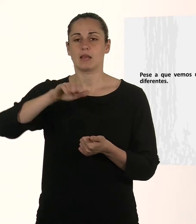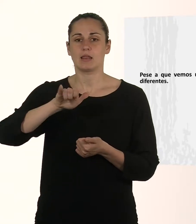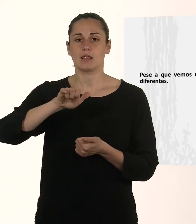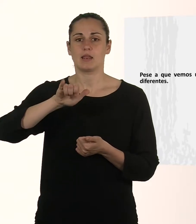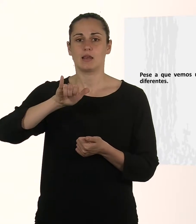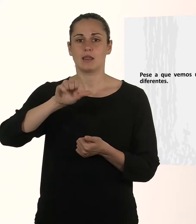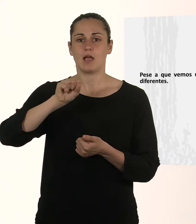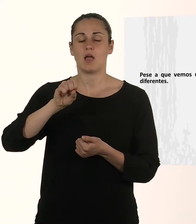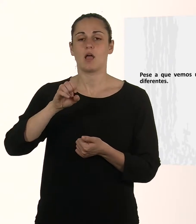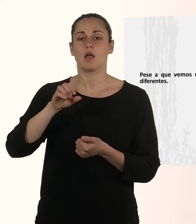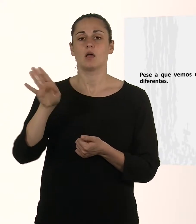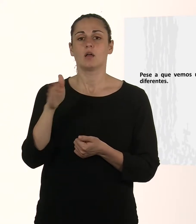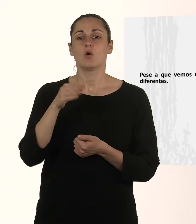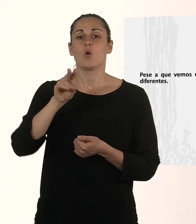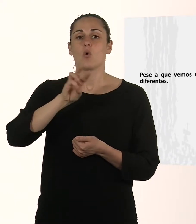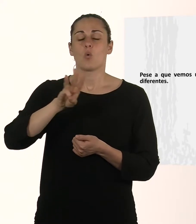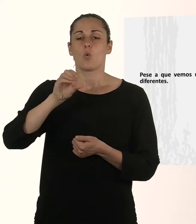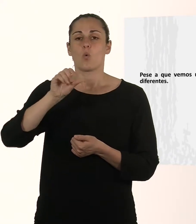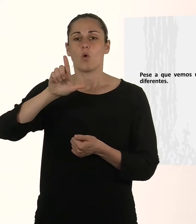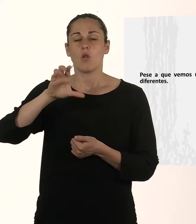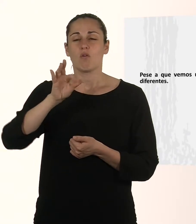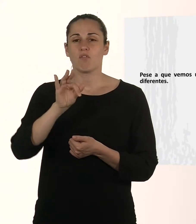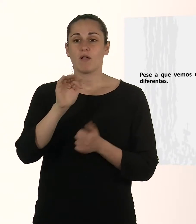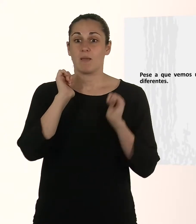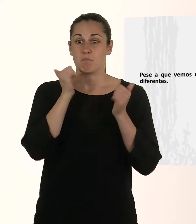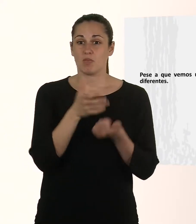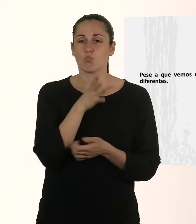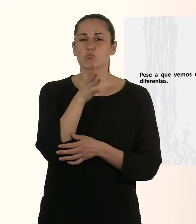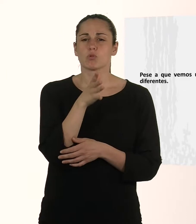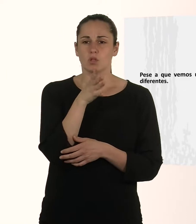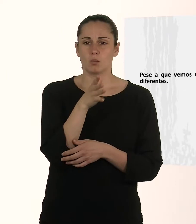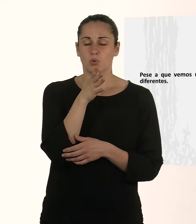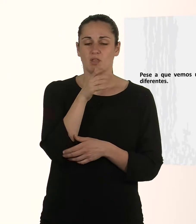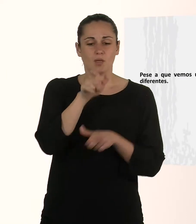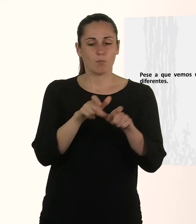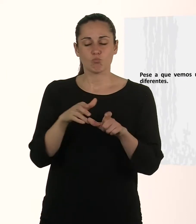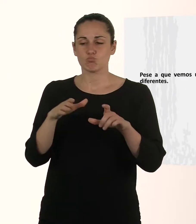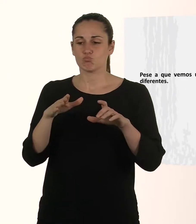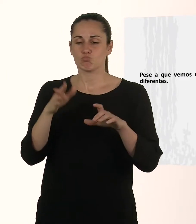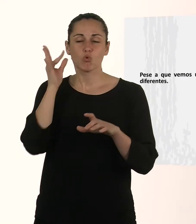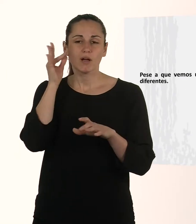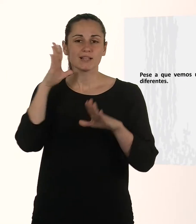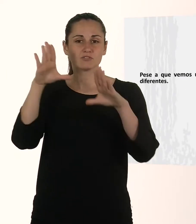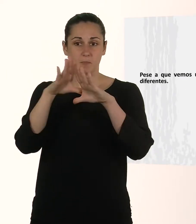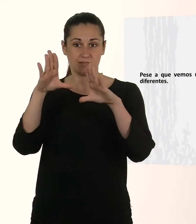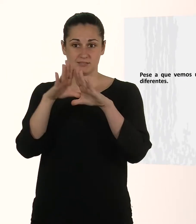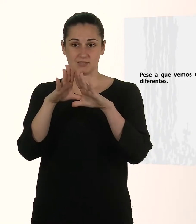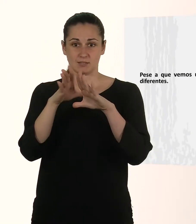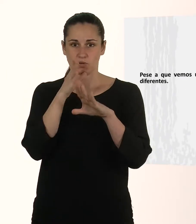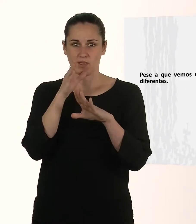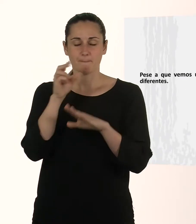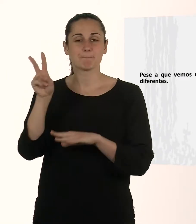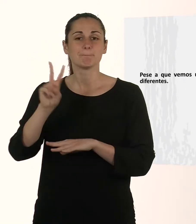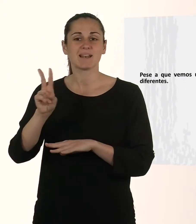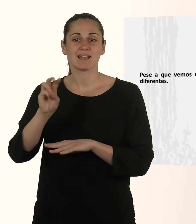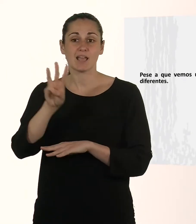Lo hago porque, como tantas otras mujeres feministas, estamos en estos momentos recuperando a Virginia Woolf como una gran teórica, no como